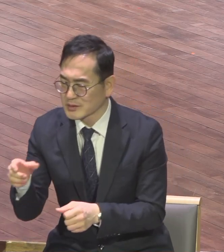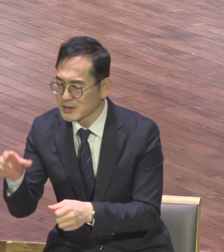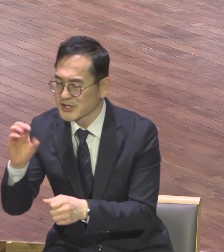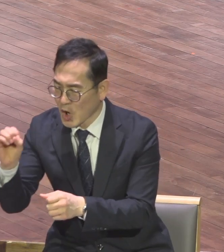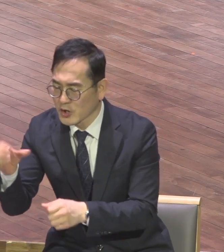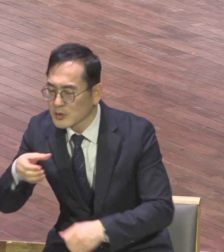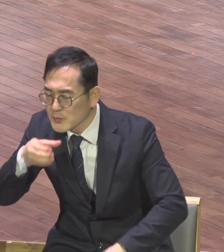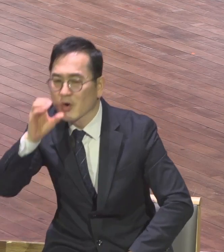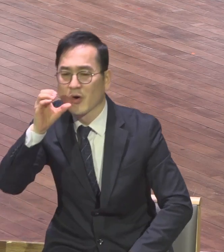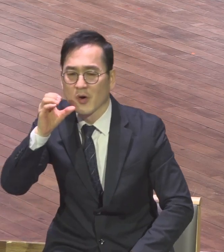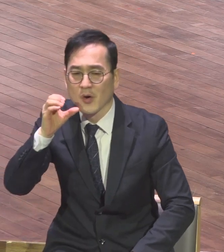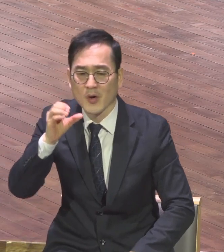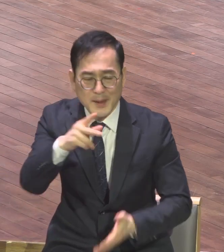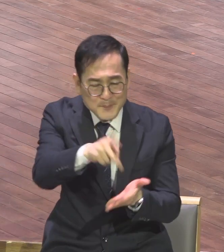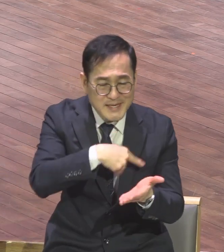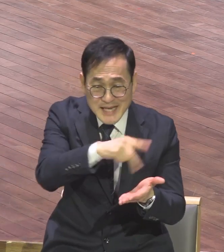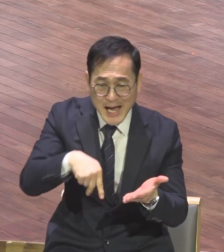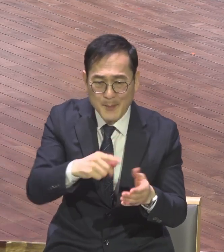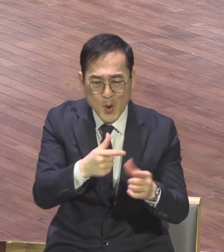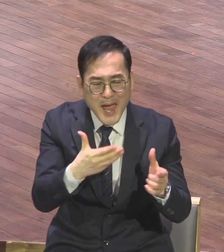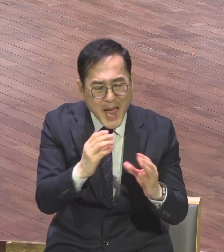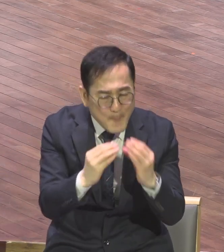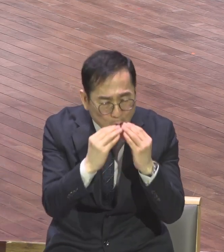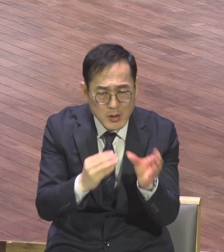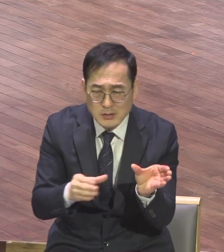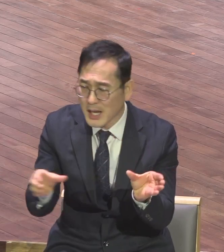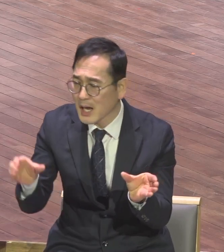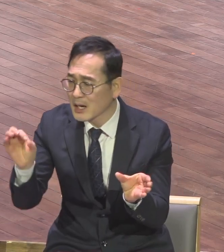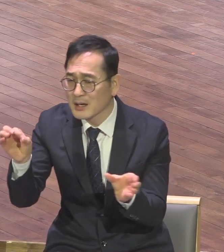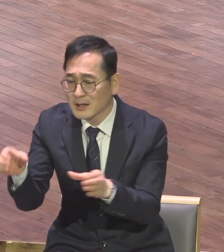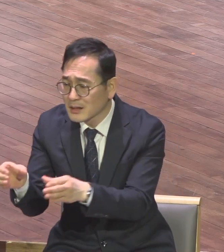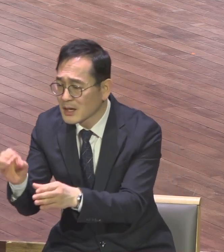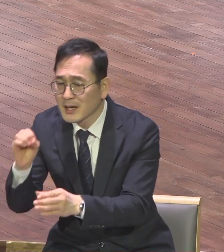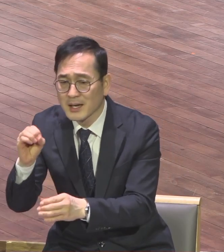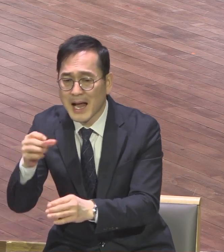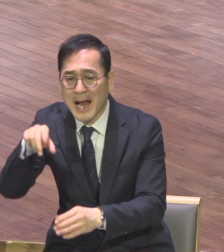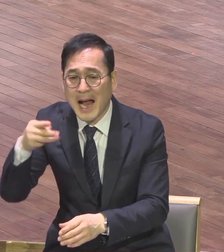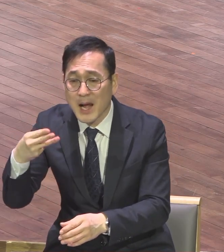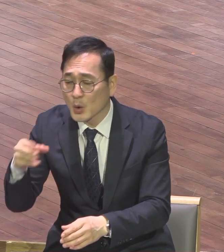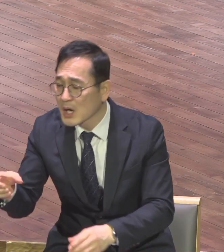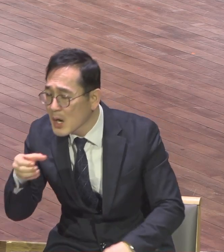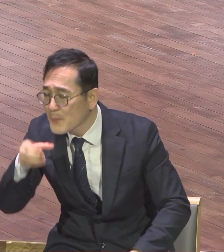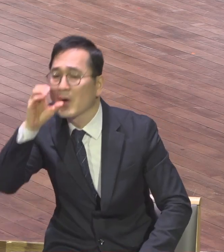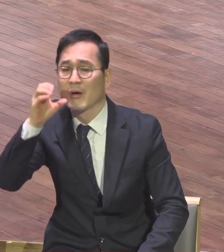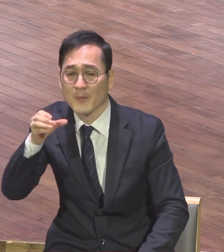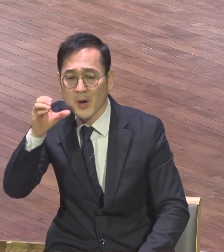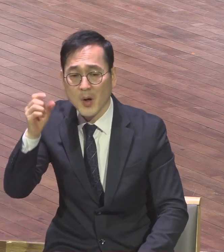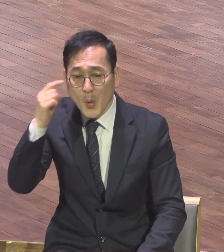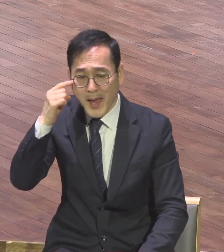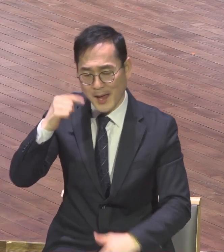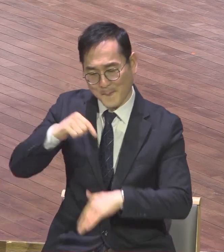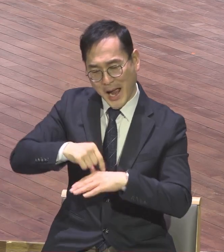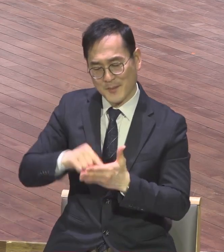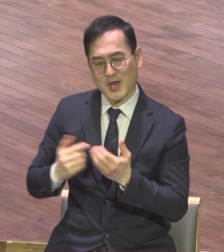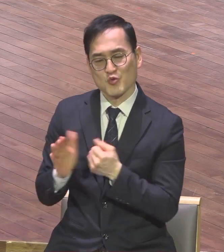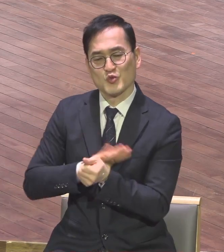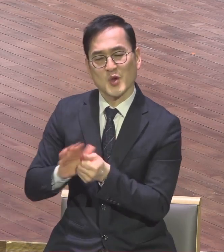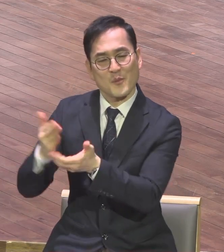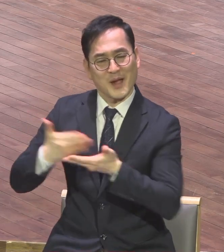먹되 음료수는 꼭 제로로 마십니다. 몸은 무겁더라도 마음이 좀 가볍기 위해서 그렇게